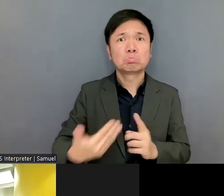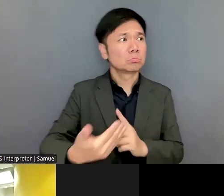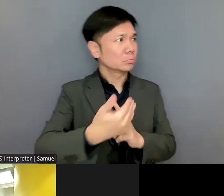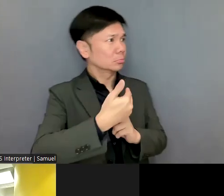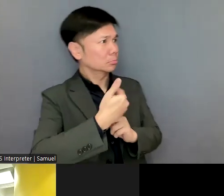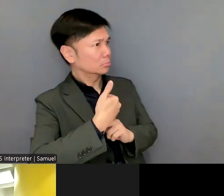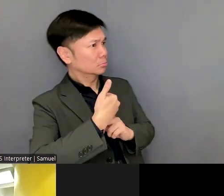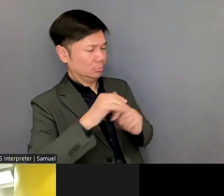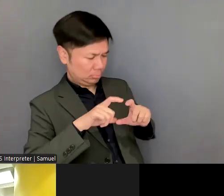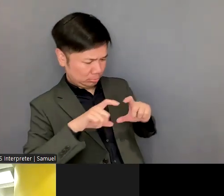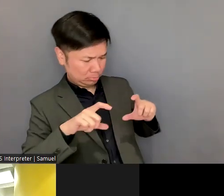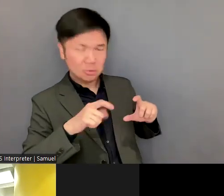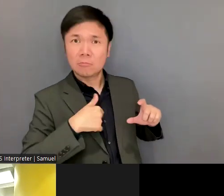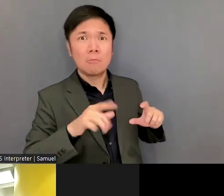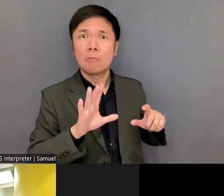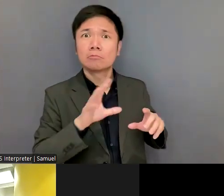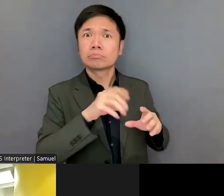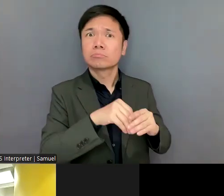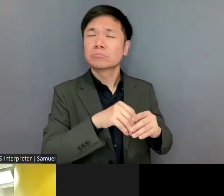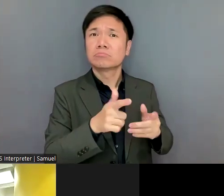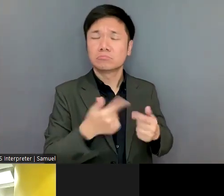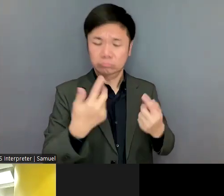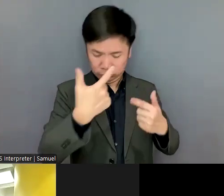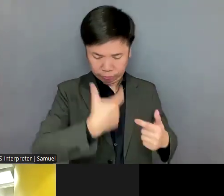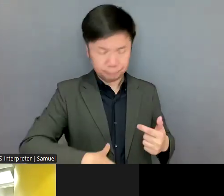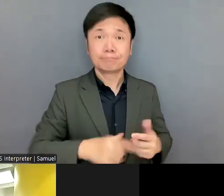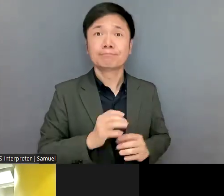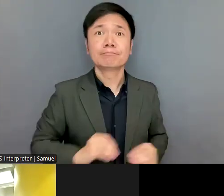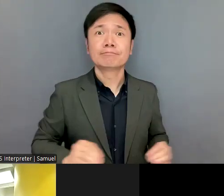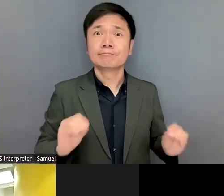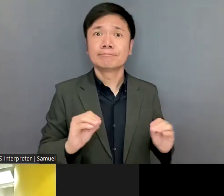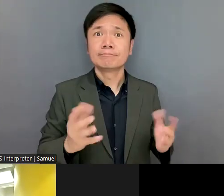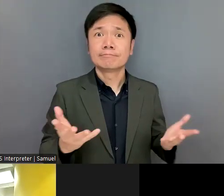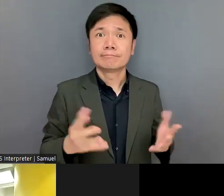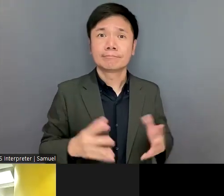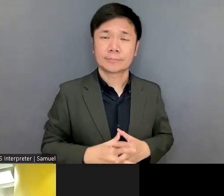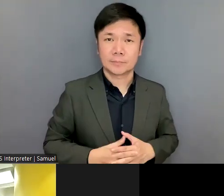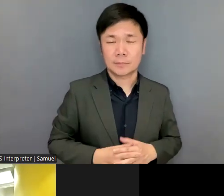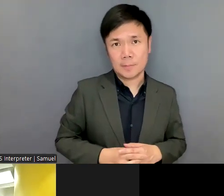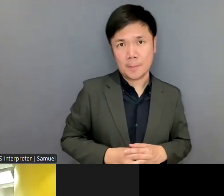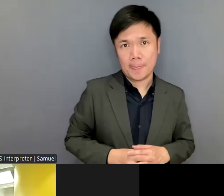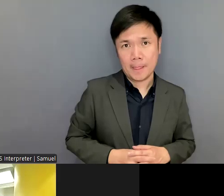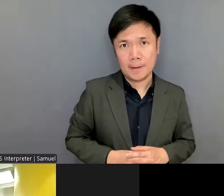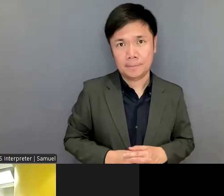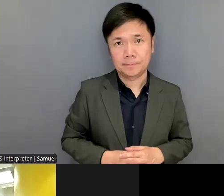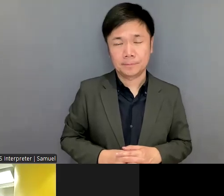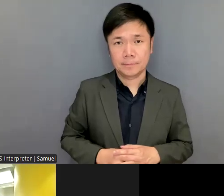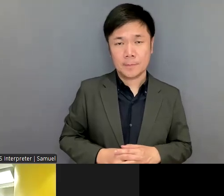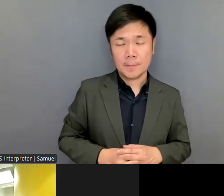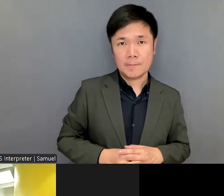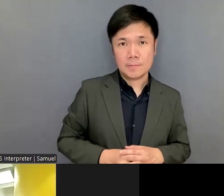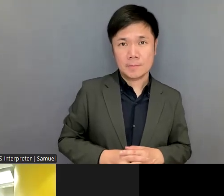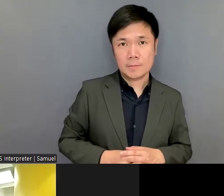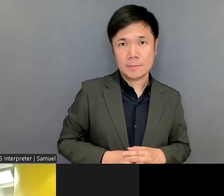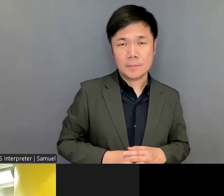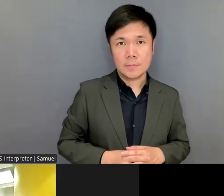que normative traditional nosotros pues systems podamos de alguna manera because evitar o eliminar we esas can barreras que avoid supuestamente and